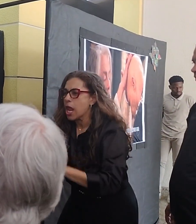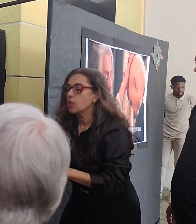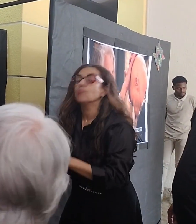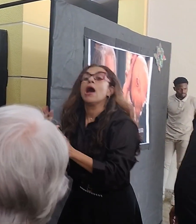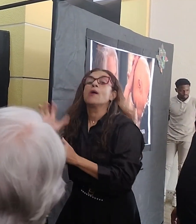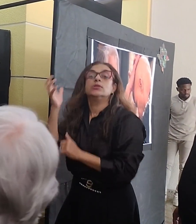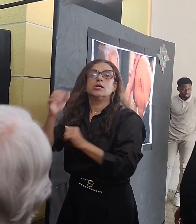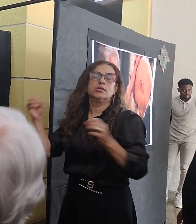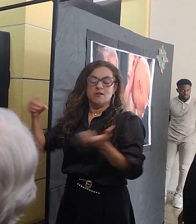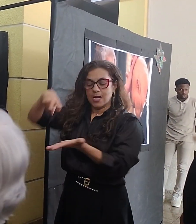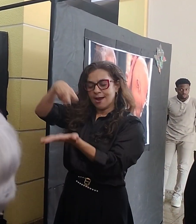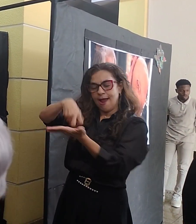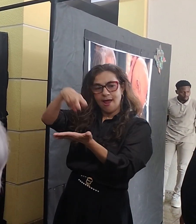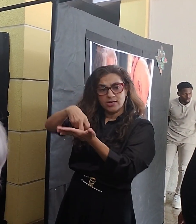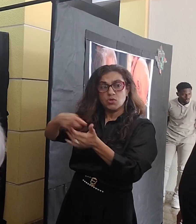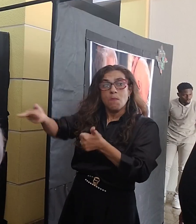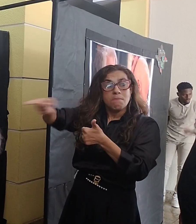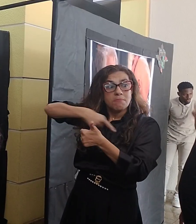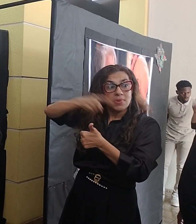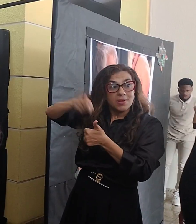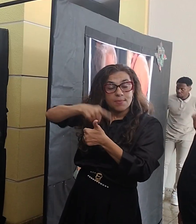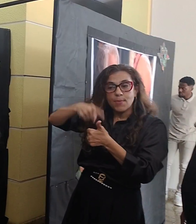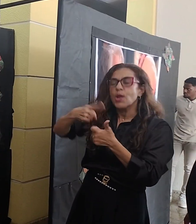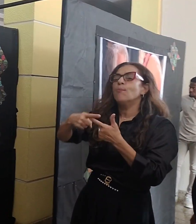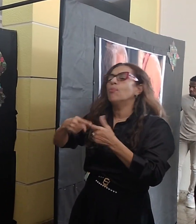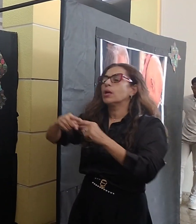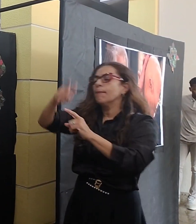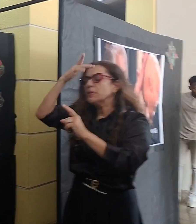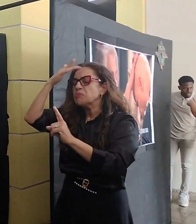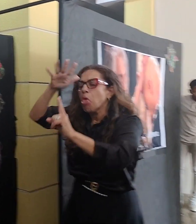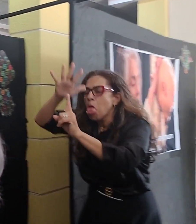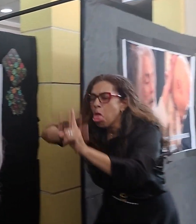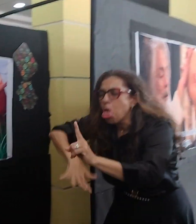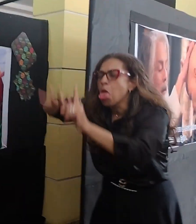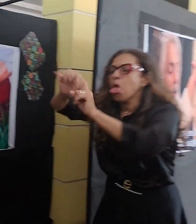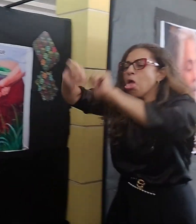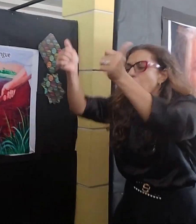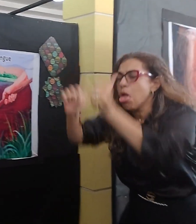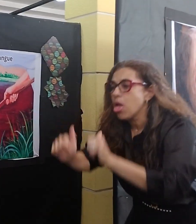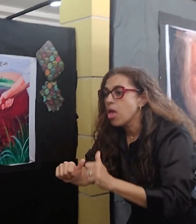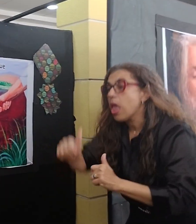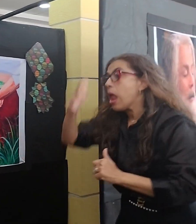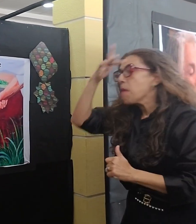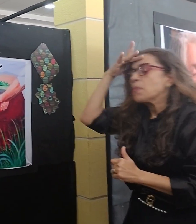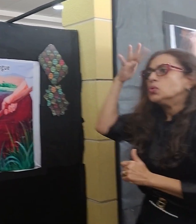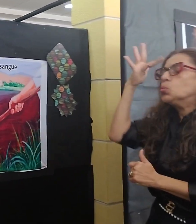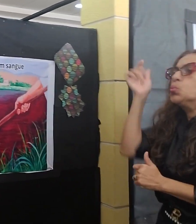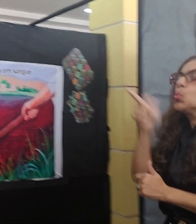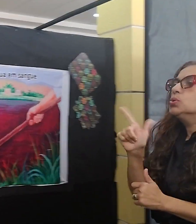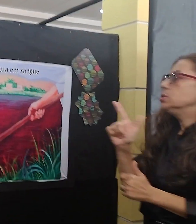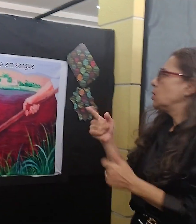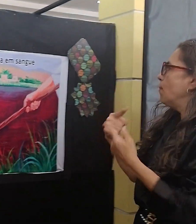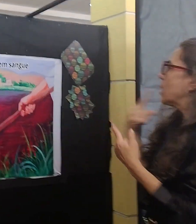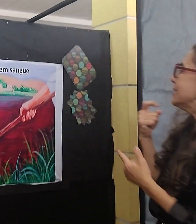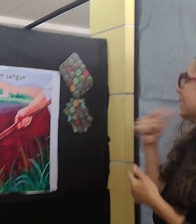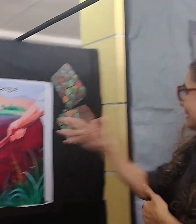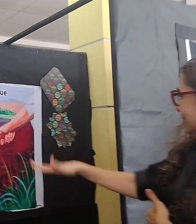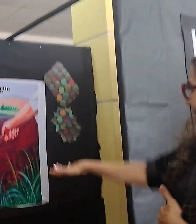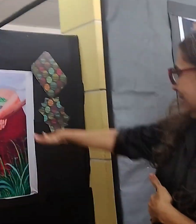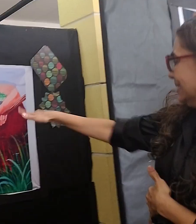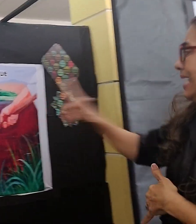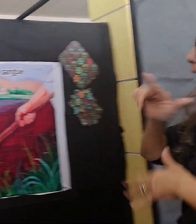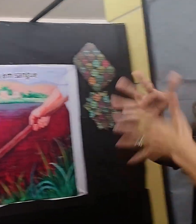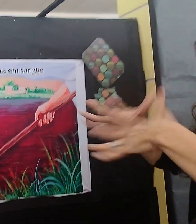primeira praga. E os deuses, os mestres, os sábios daquela época não conseguiram reverter essa situação.